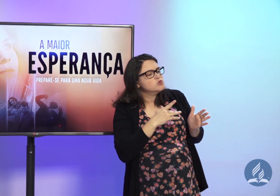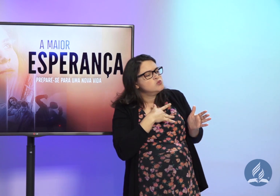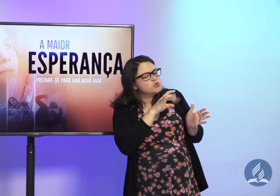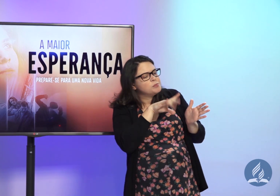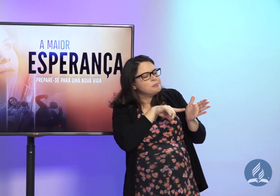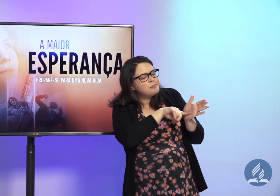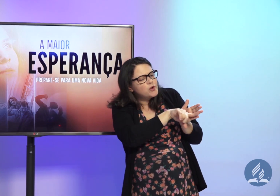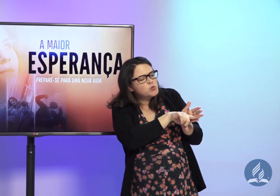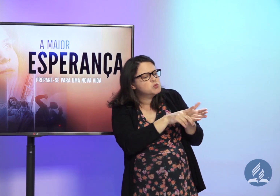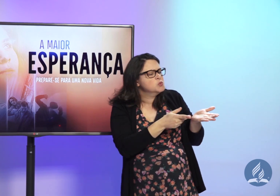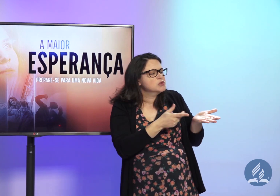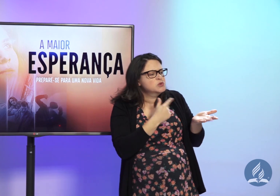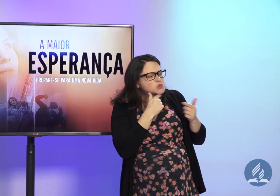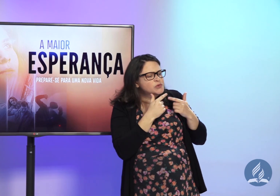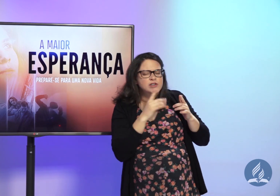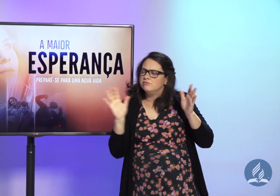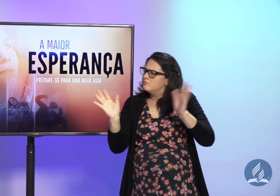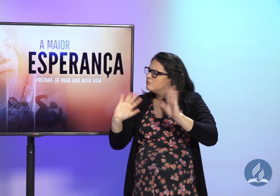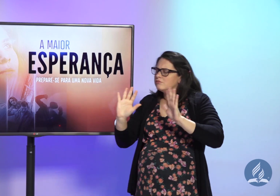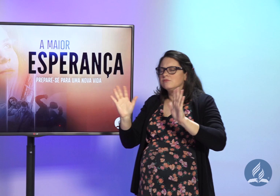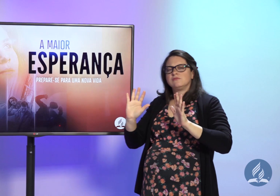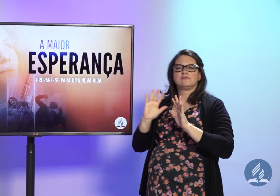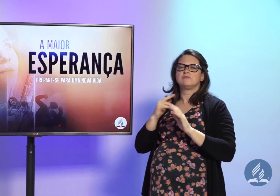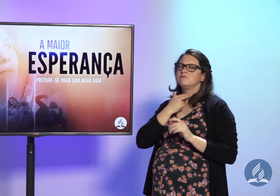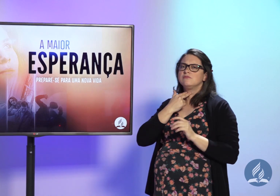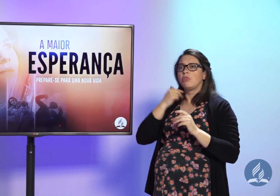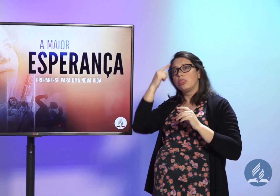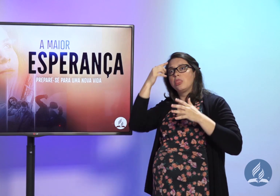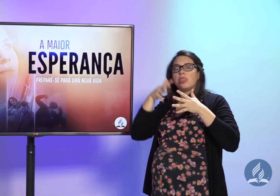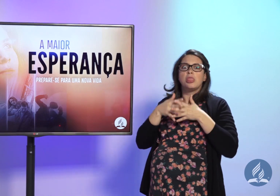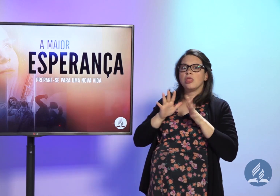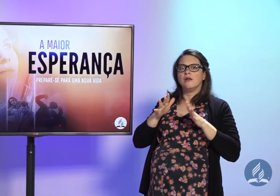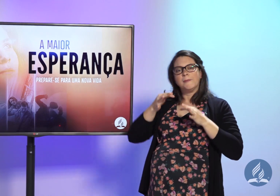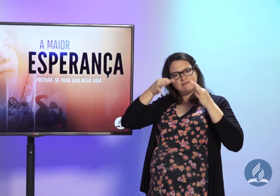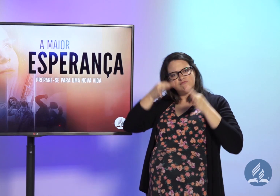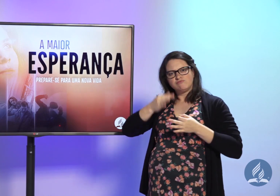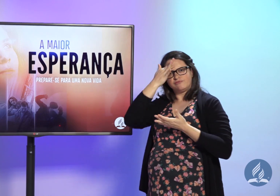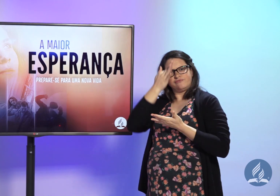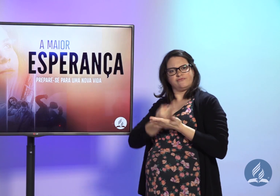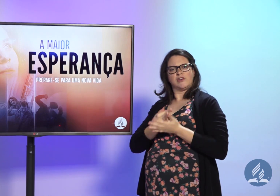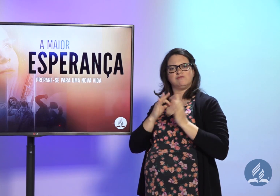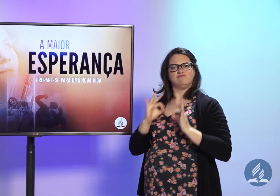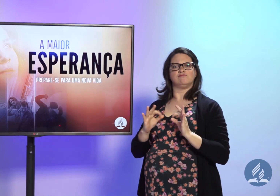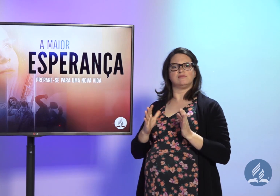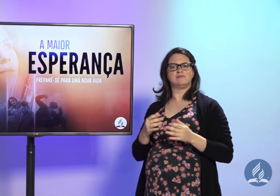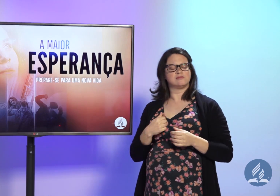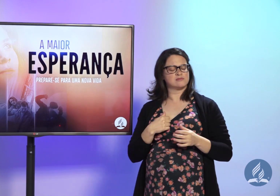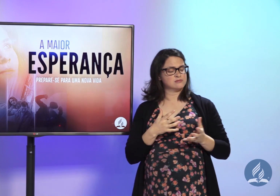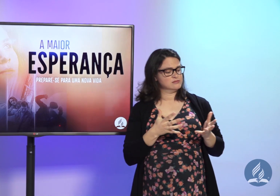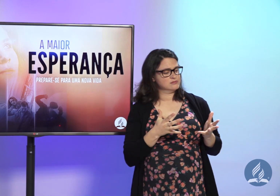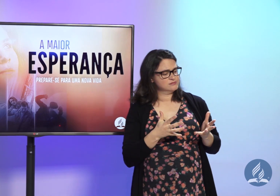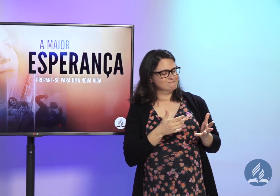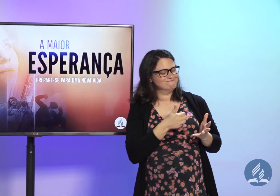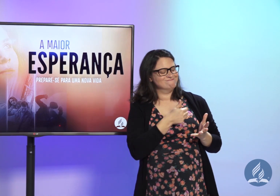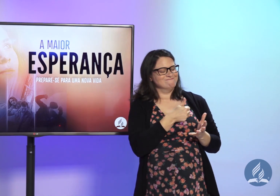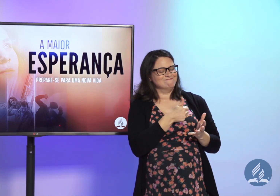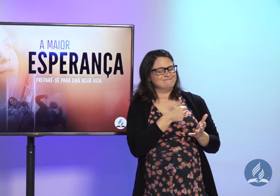coisas, que ele precisava acreditar nas doutrinas sem duvidar, que ele precisava ter fé. Aquilo deixou ele um